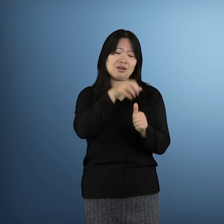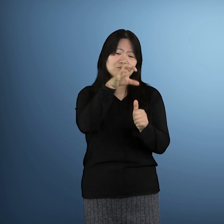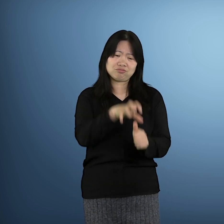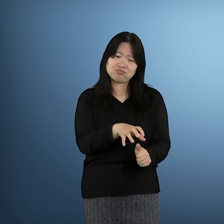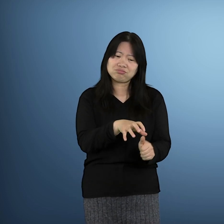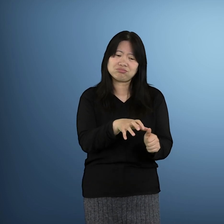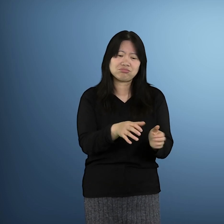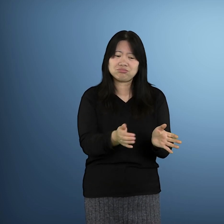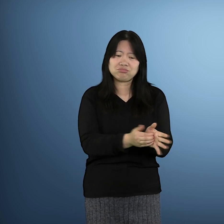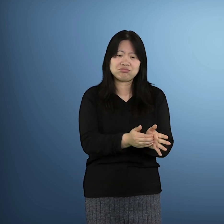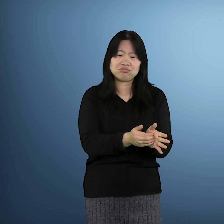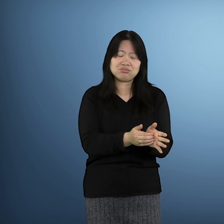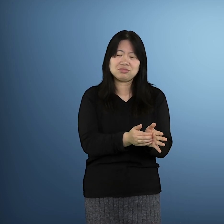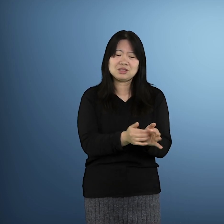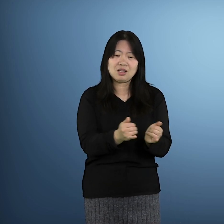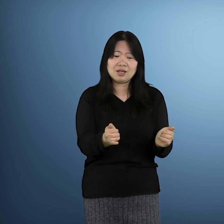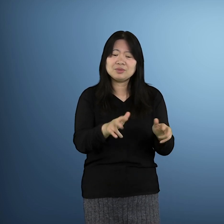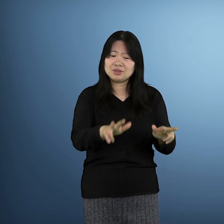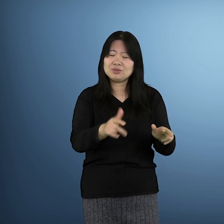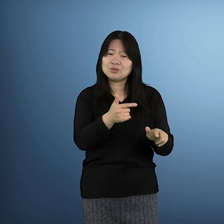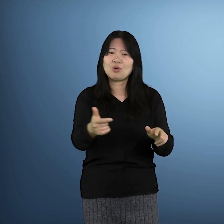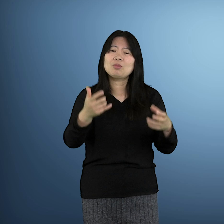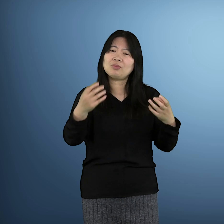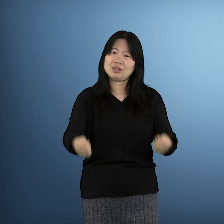상태에 내몰린 사람들이 너무나 많아요.